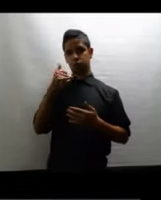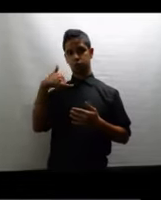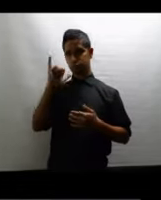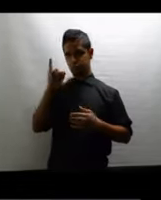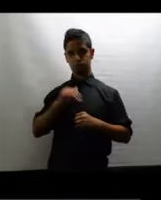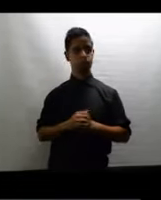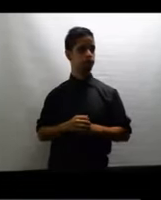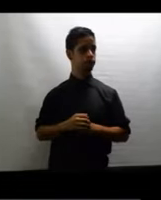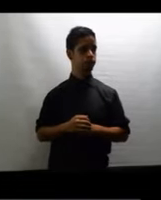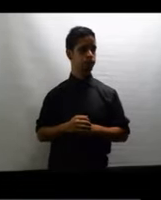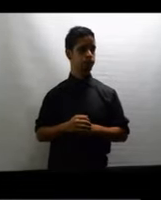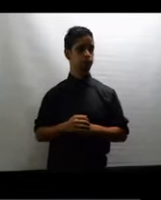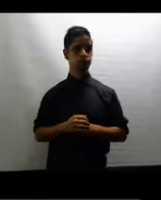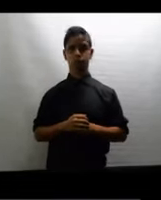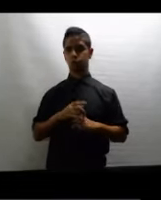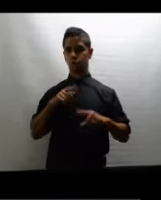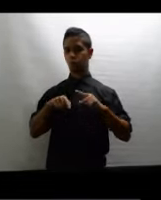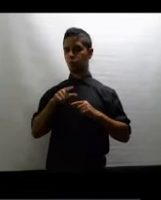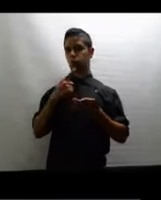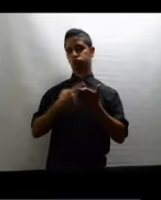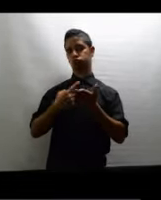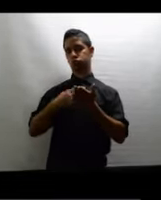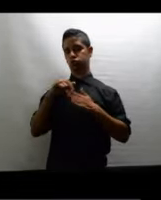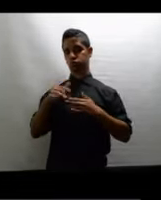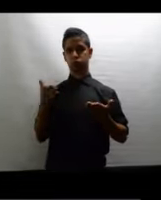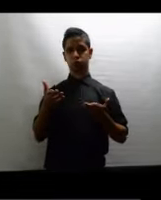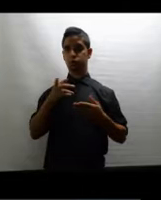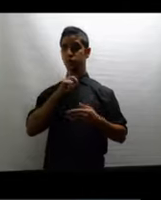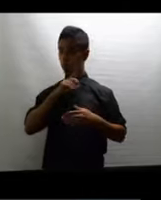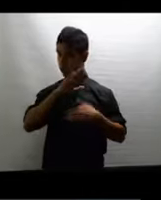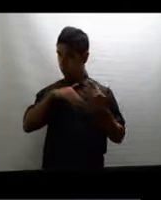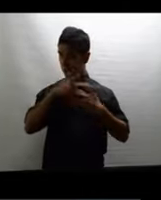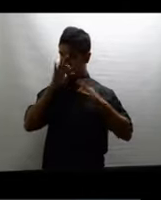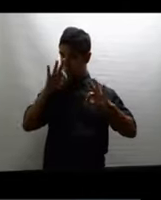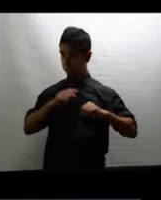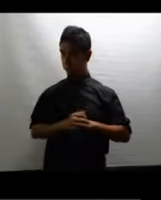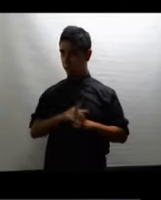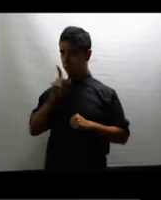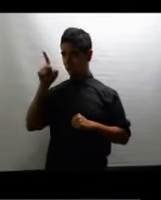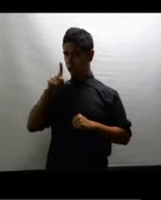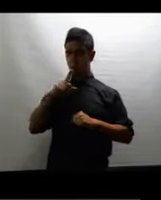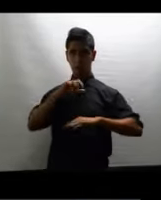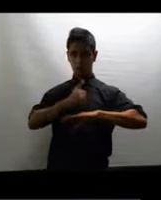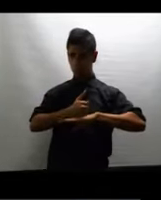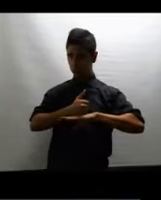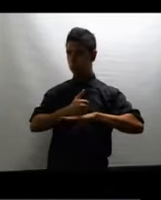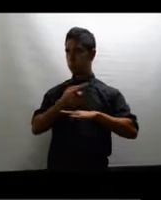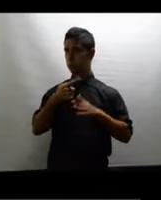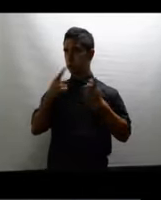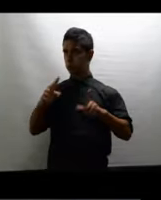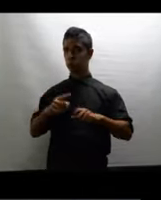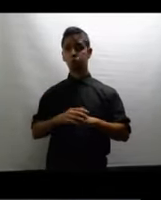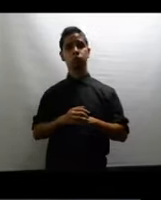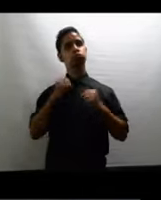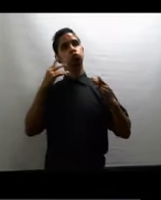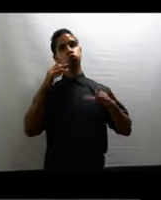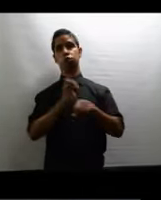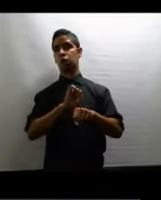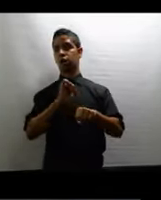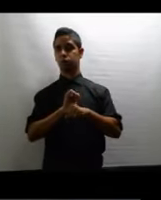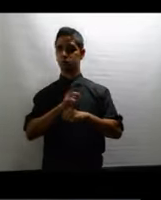Sí. Bueno, no hablemos de eso. ¿Todo bien en la fundación, corriendo? Con mucho trabajo. Dios mío,